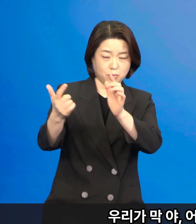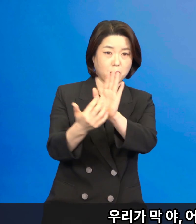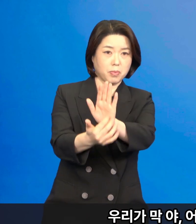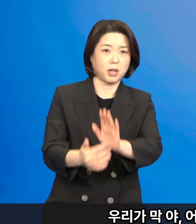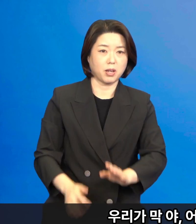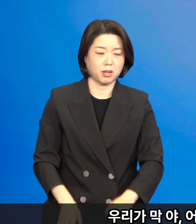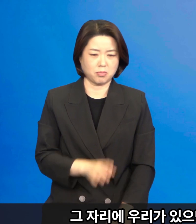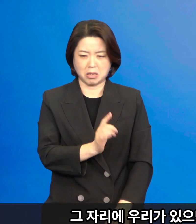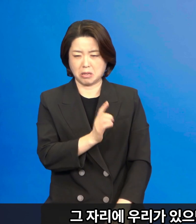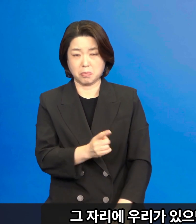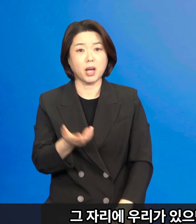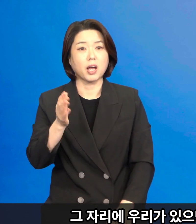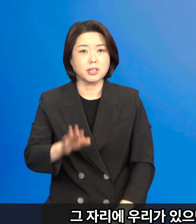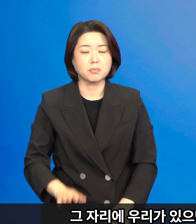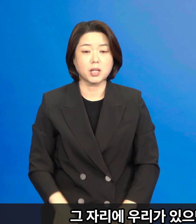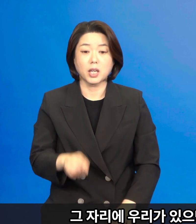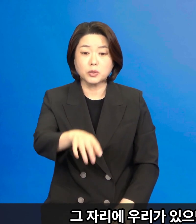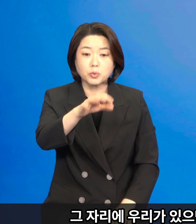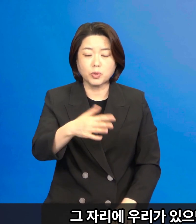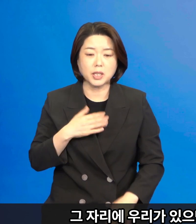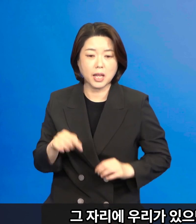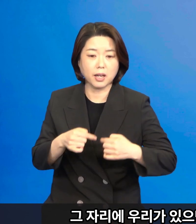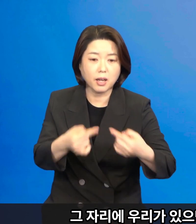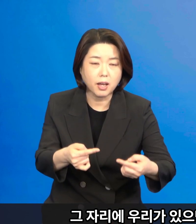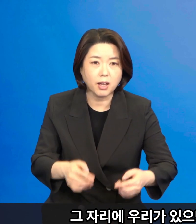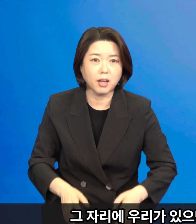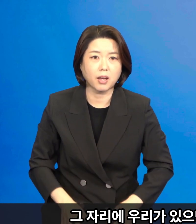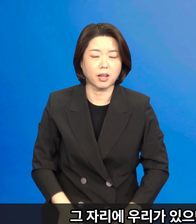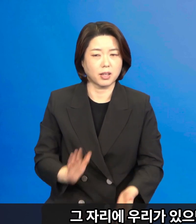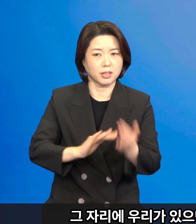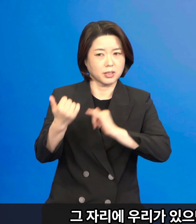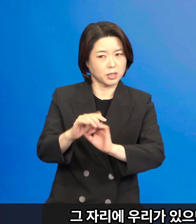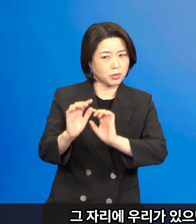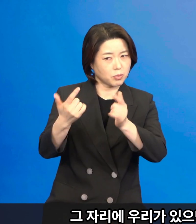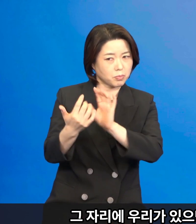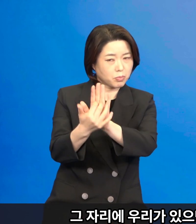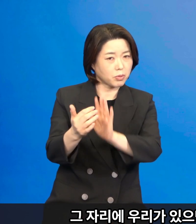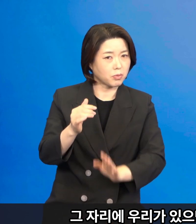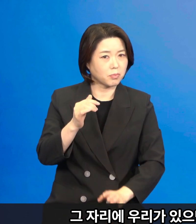있어 하지만, 그 자리에 우리가 있으면 과연 예수님 부인 안 했을까요?